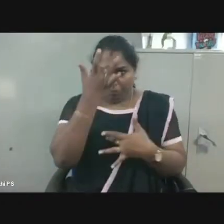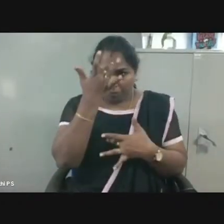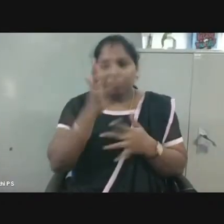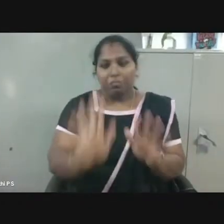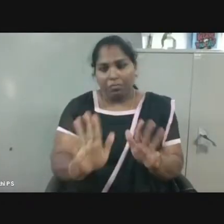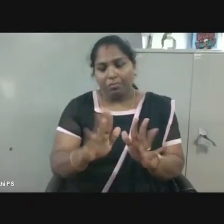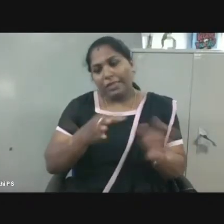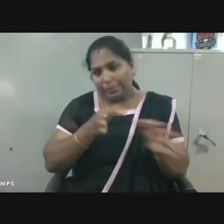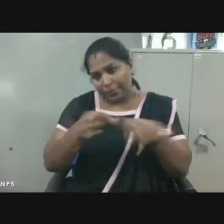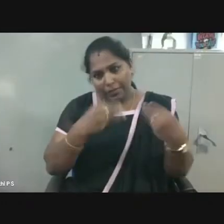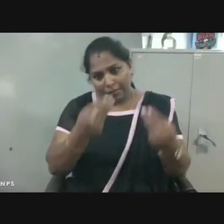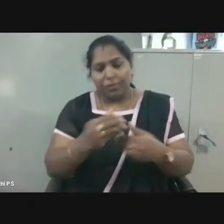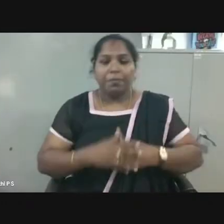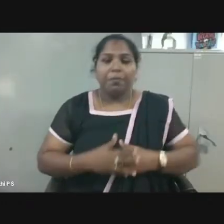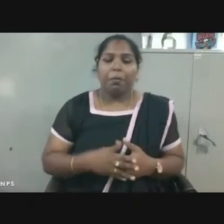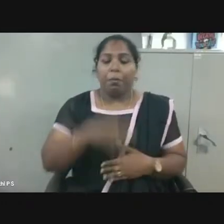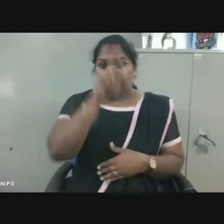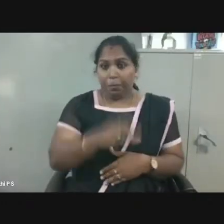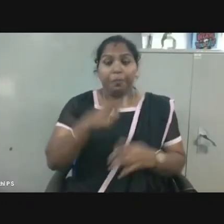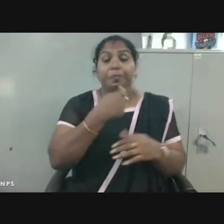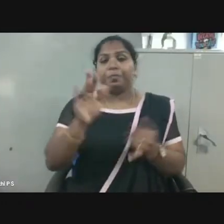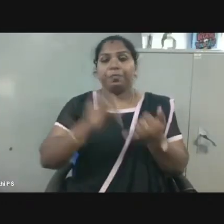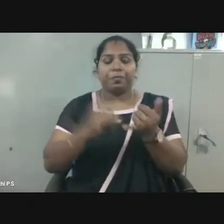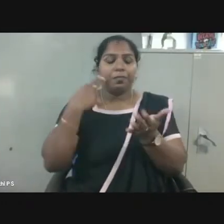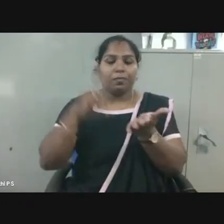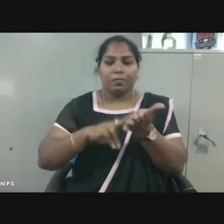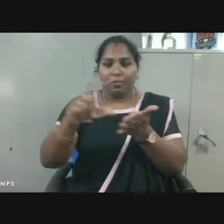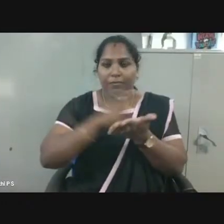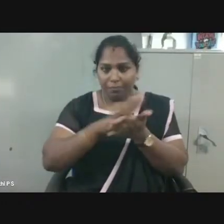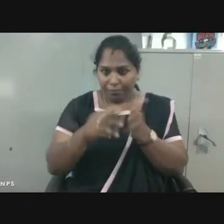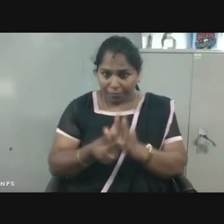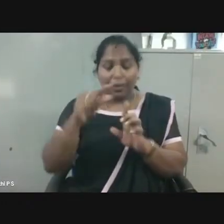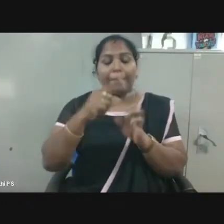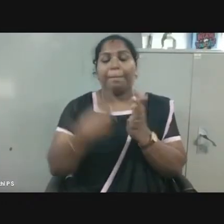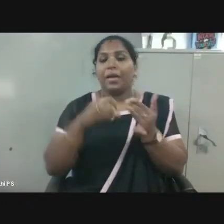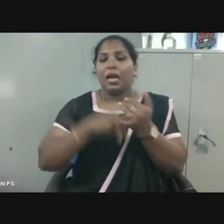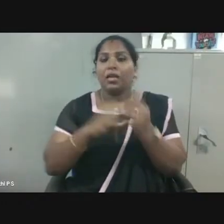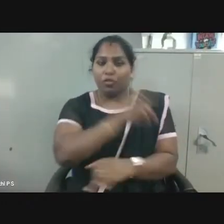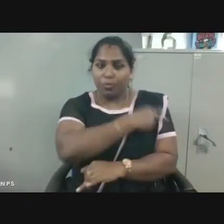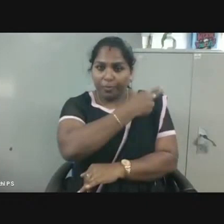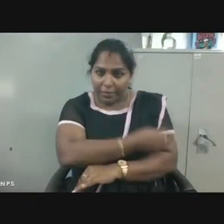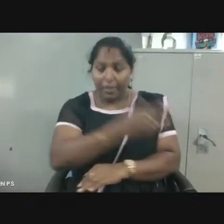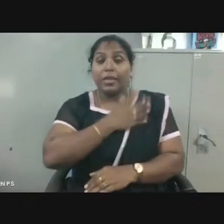ഉപയോഗിക്കുന്നത്. അപ്പോൾ ഞാൻ ഡോക്ടർ സിഞ്ചു, ഞാൻ PRS ഹോസ്പിറ്റലിലെ കൺസൾട്ടന്റ് ന്യൂറോളജിസ്റ്റ് ആണ്.